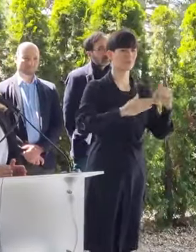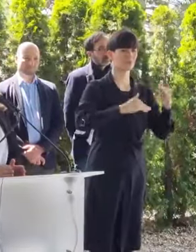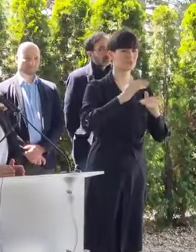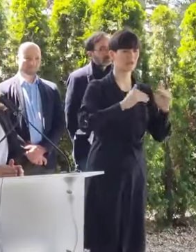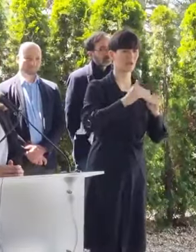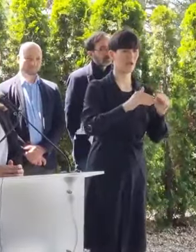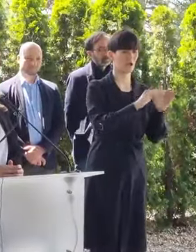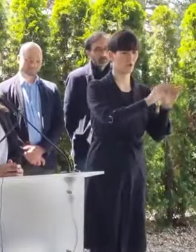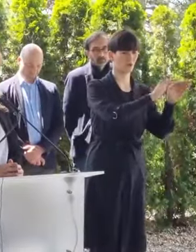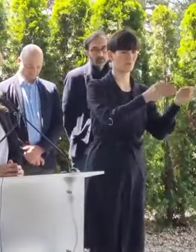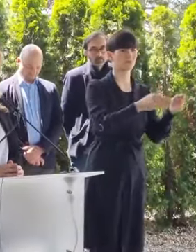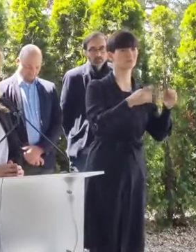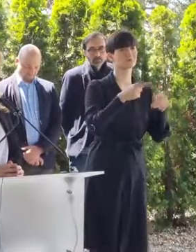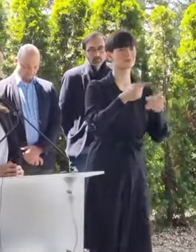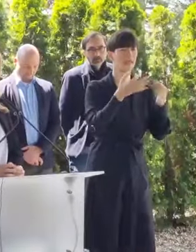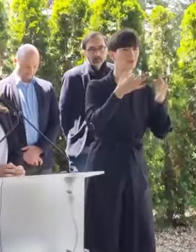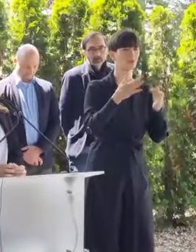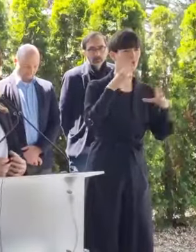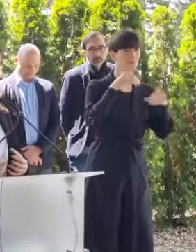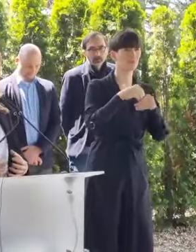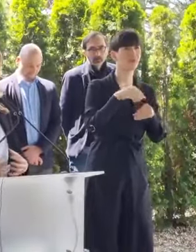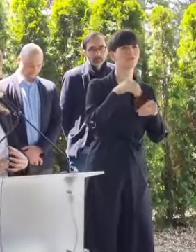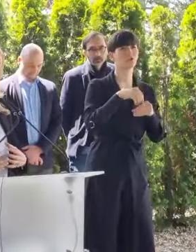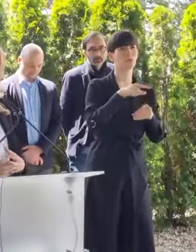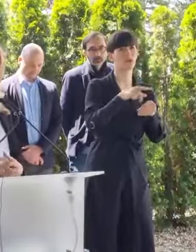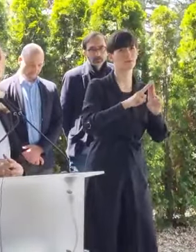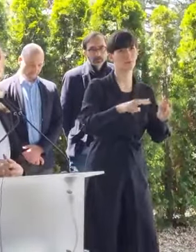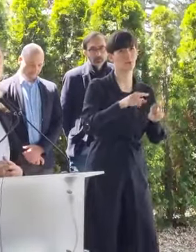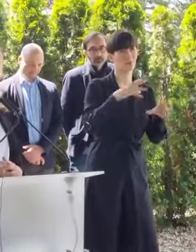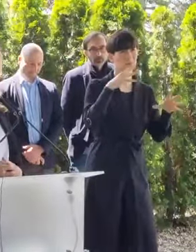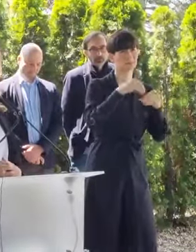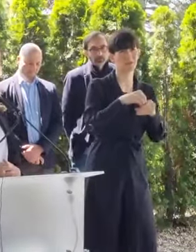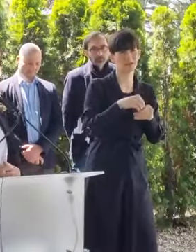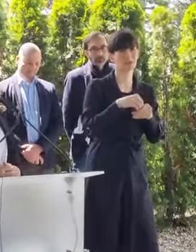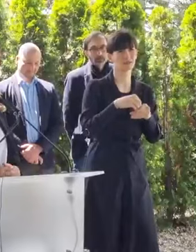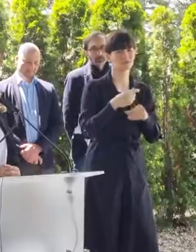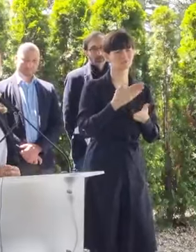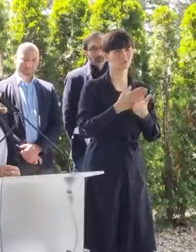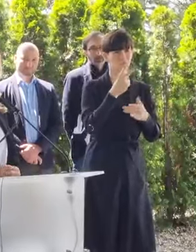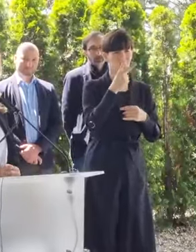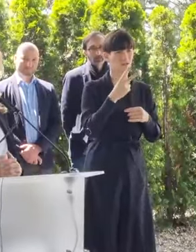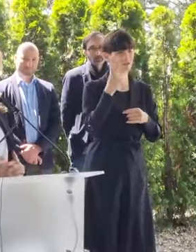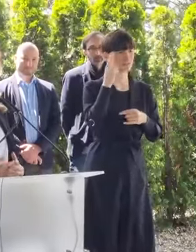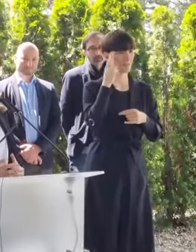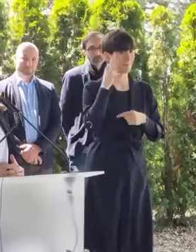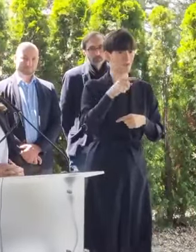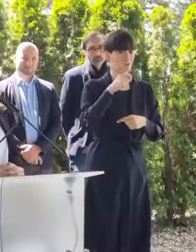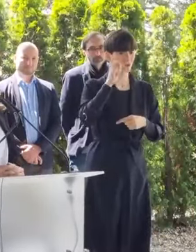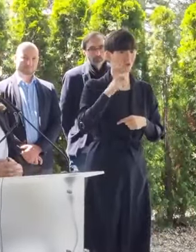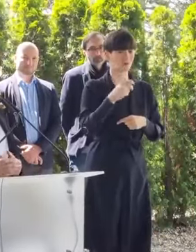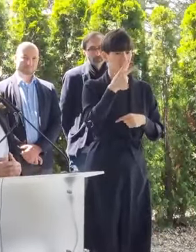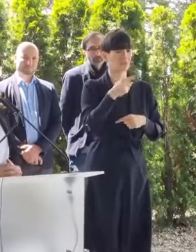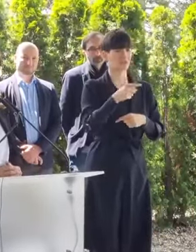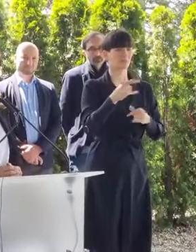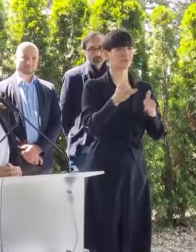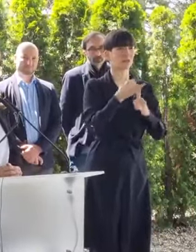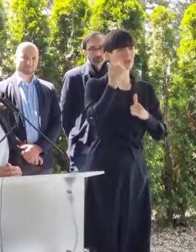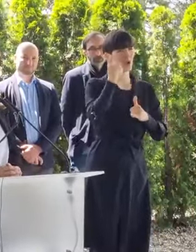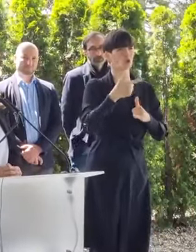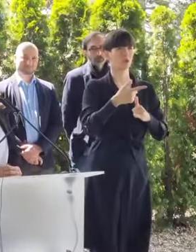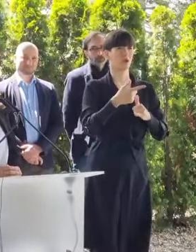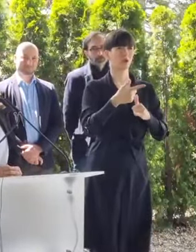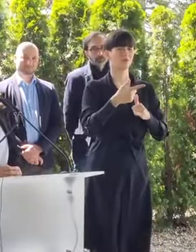zbombardované. Takže aj v tomto je vidno ako keby silu a zjednotenie toho národa a snahu ochrániť Ukrajinu, veľmi si veria,